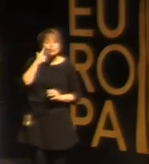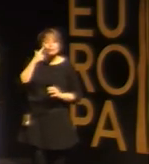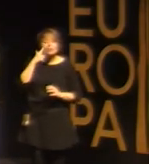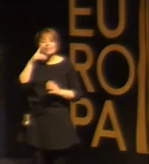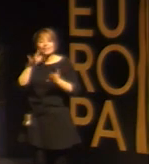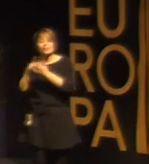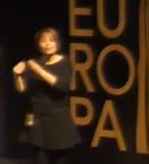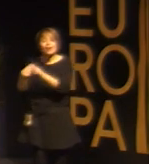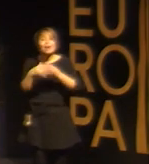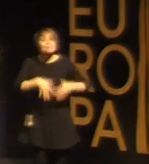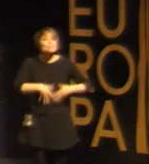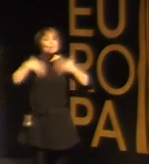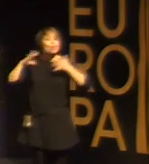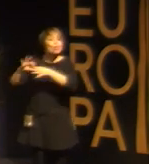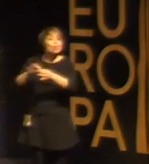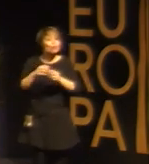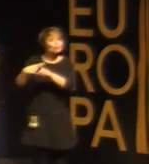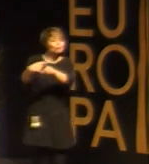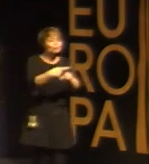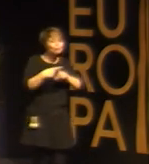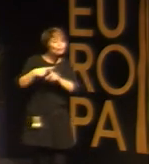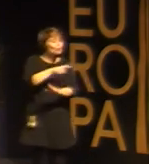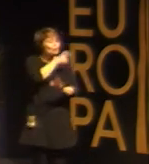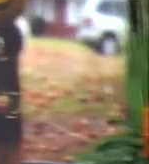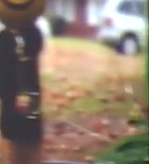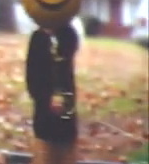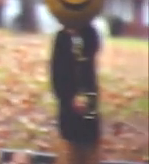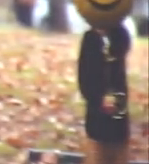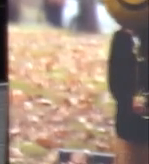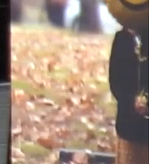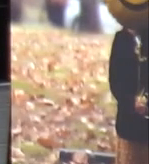vivencias emocionales completas y complejas